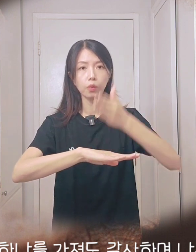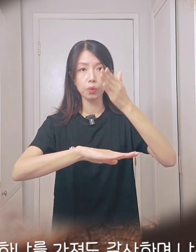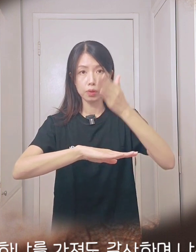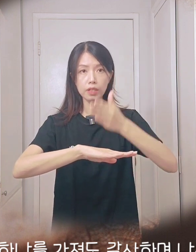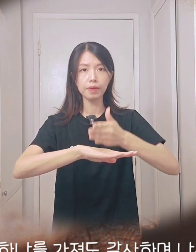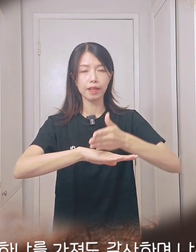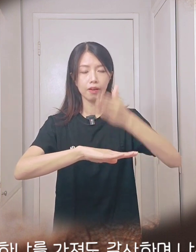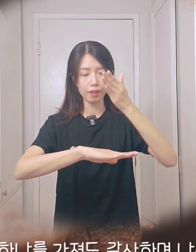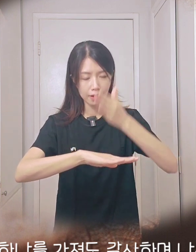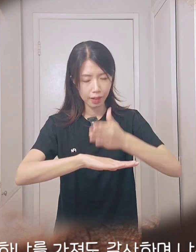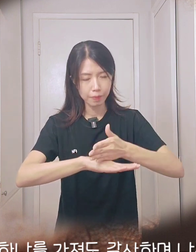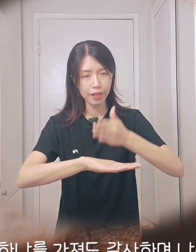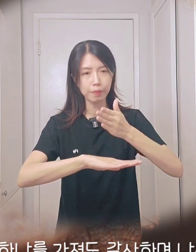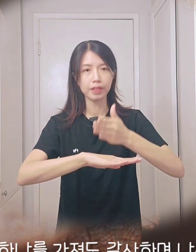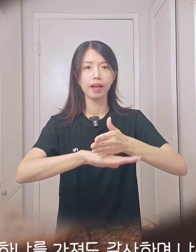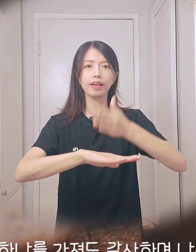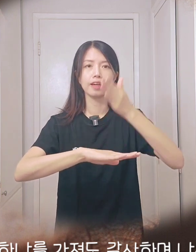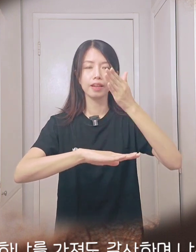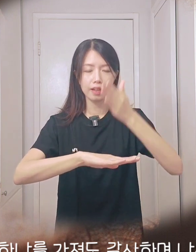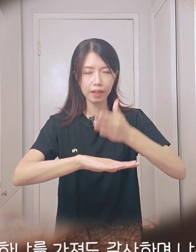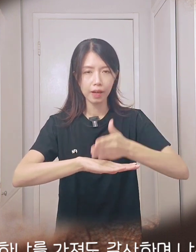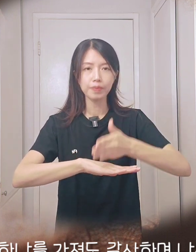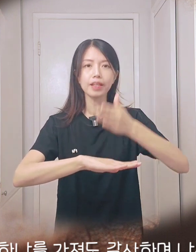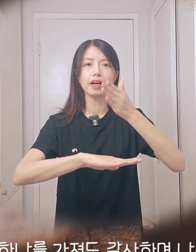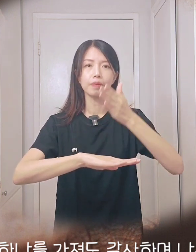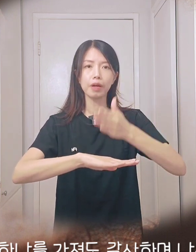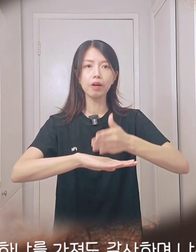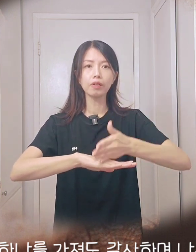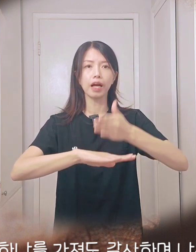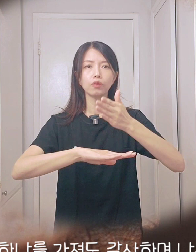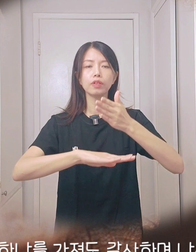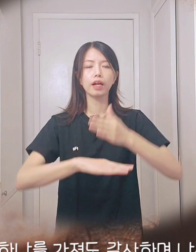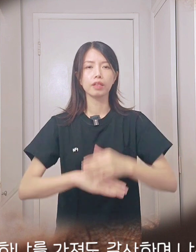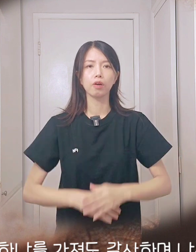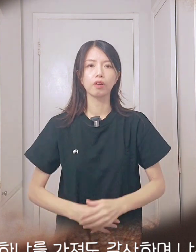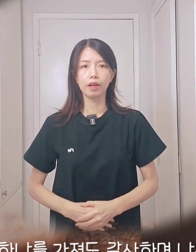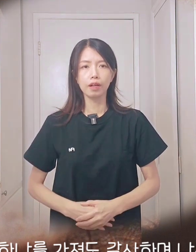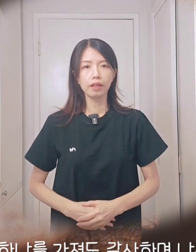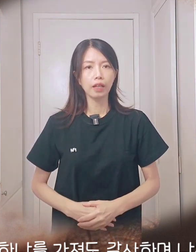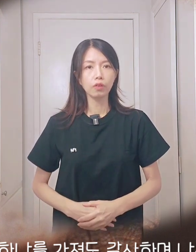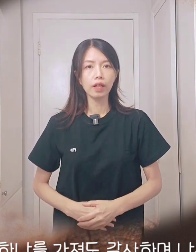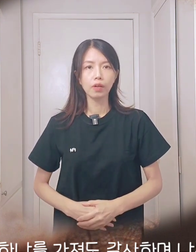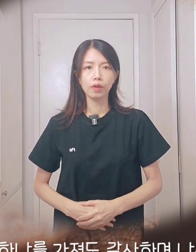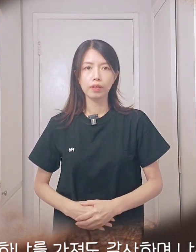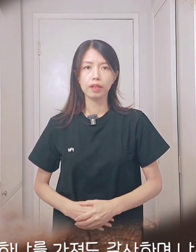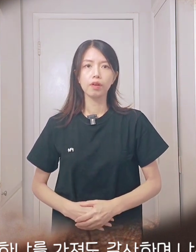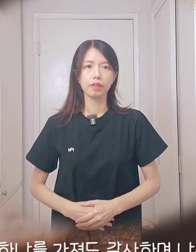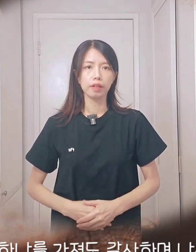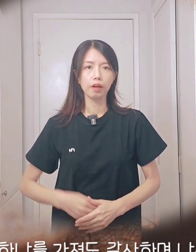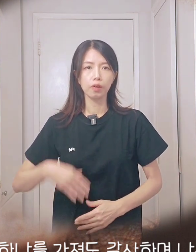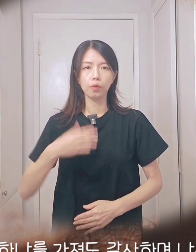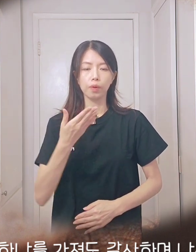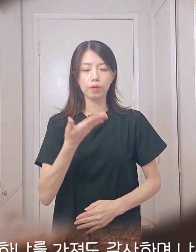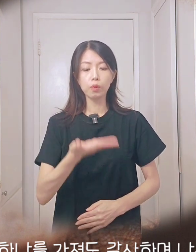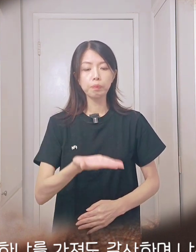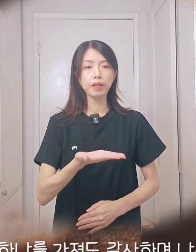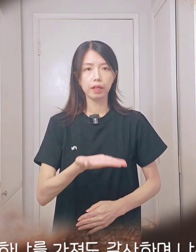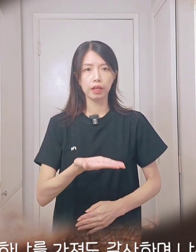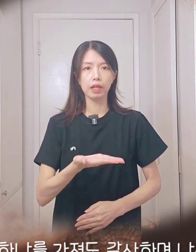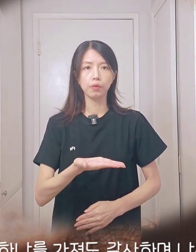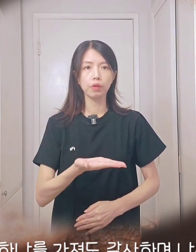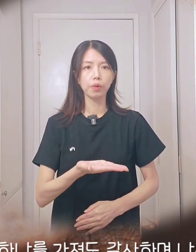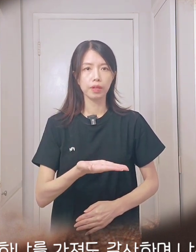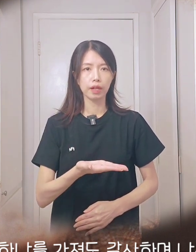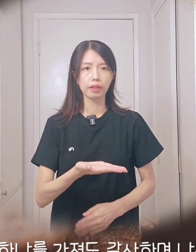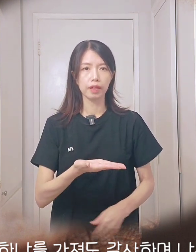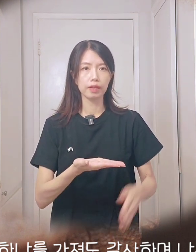아래로 톡톡 치시면 돼요. 감사합니다. 감사하며 나누는 가정. 나누다라고 하는 뜻의 수어는요,